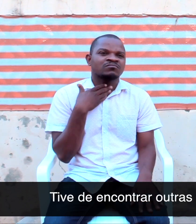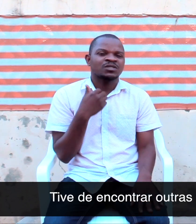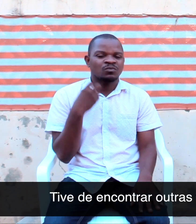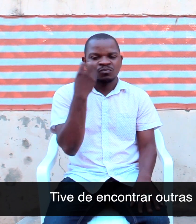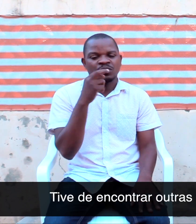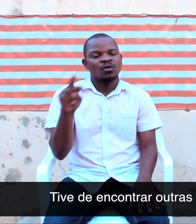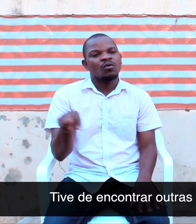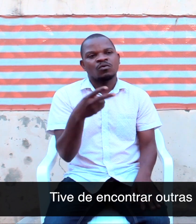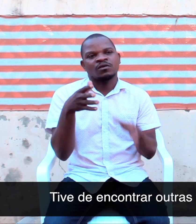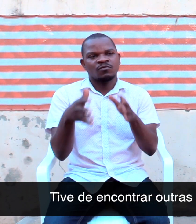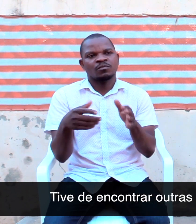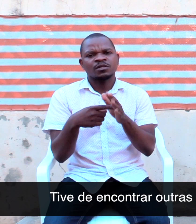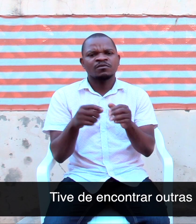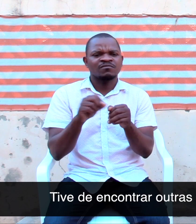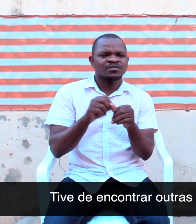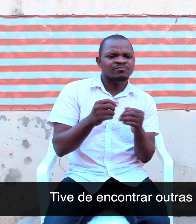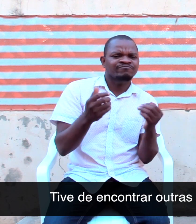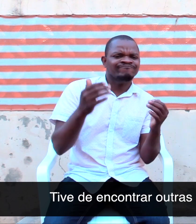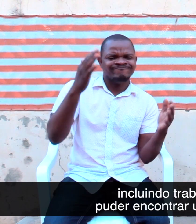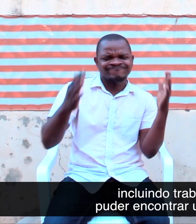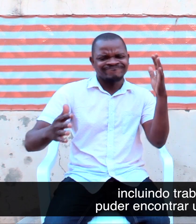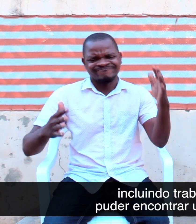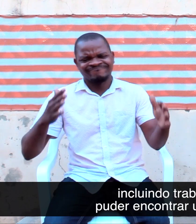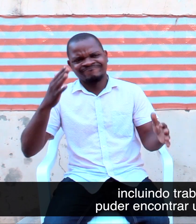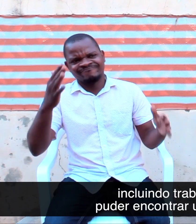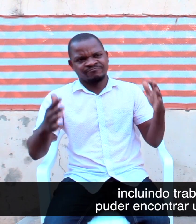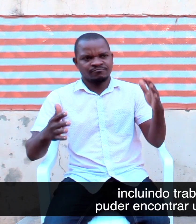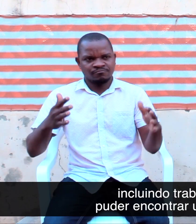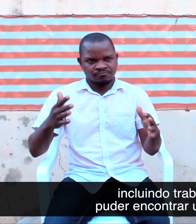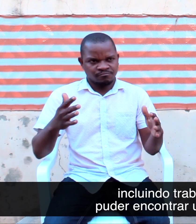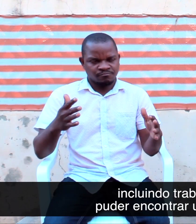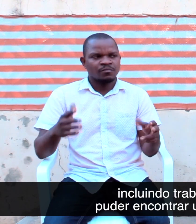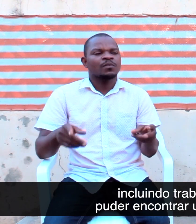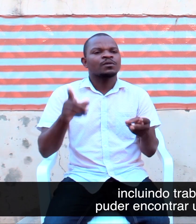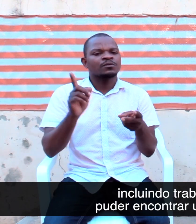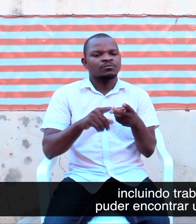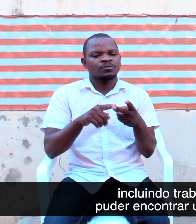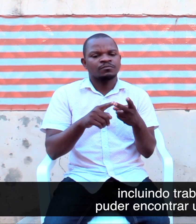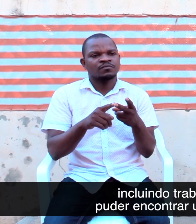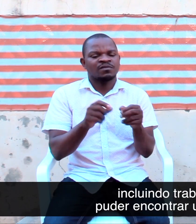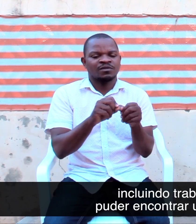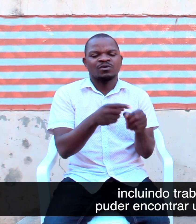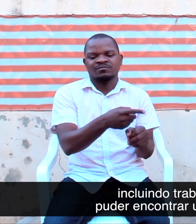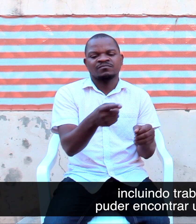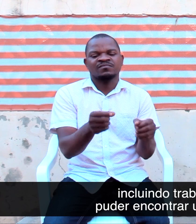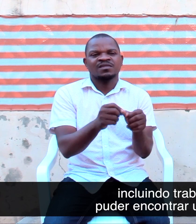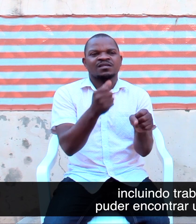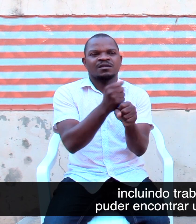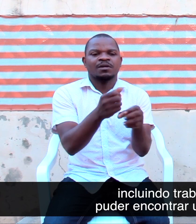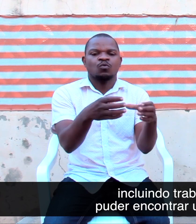de dramatizações, mesmo as mímicas, incluindo até trabalhos em grupos para poder